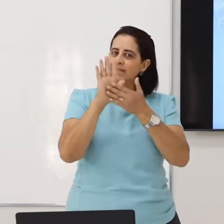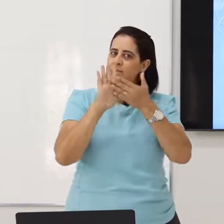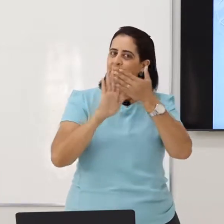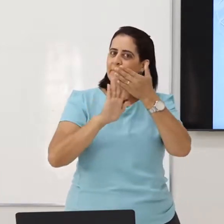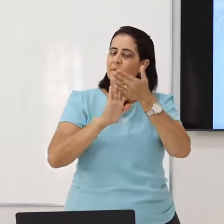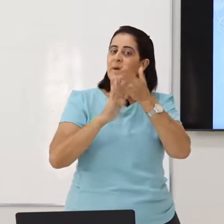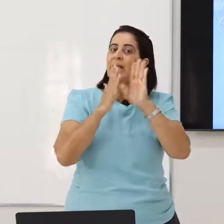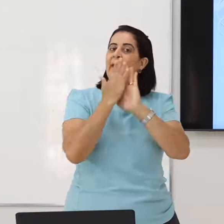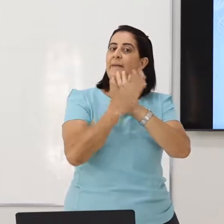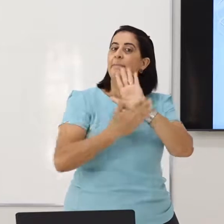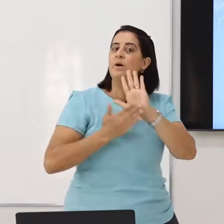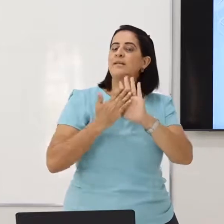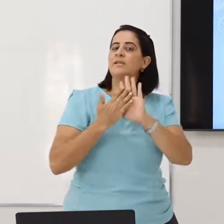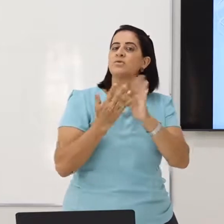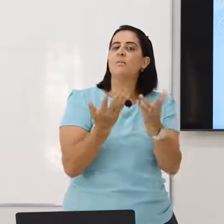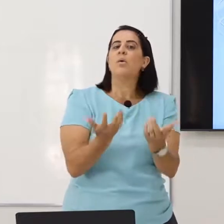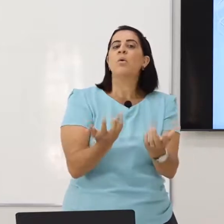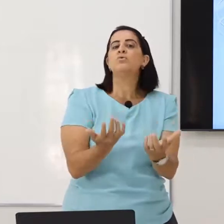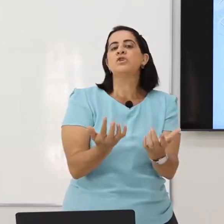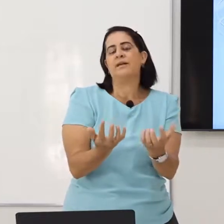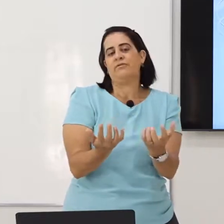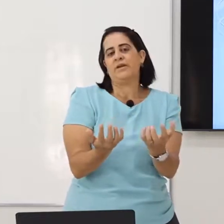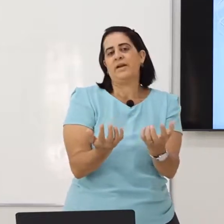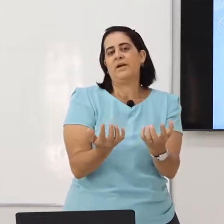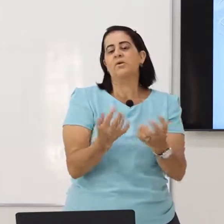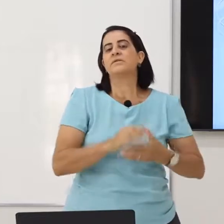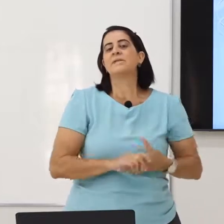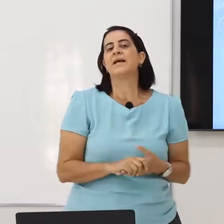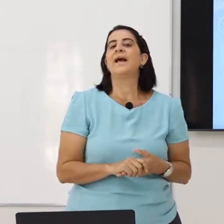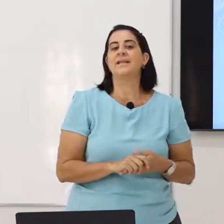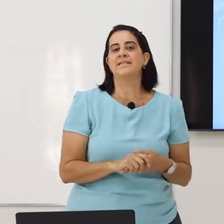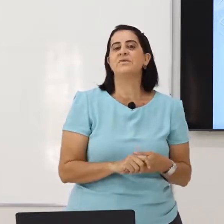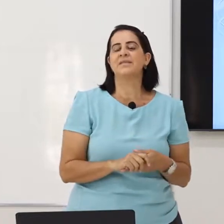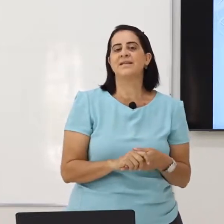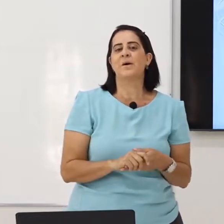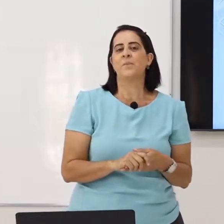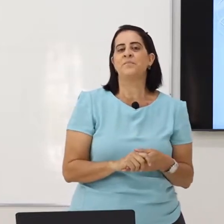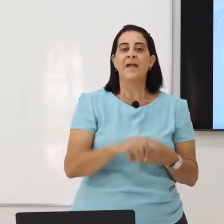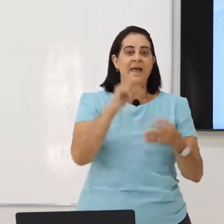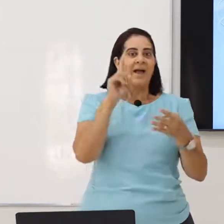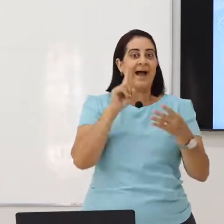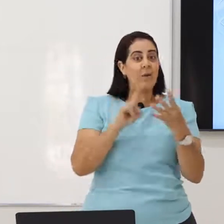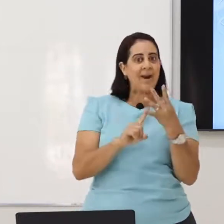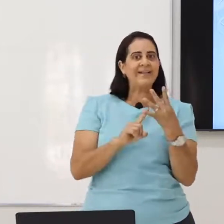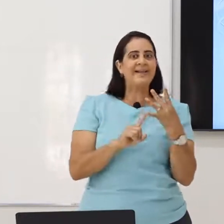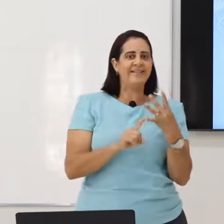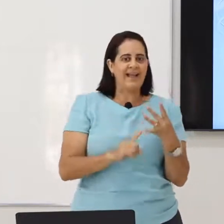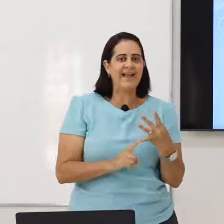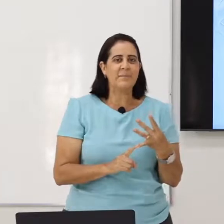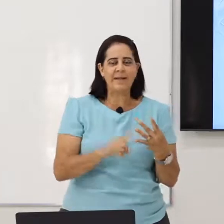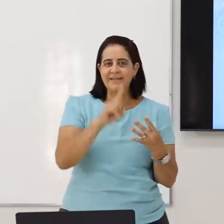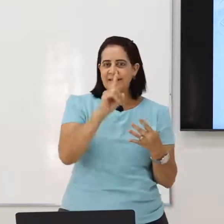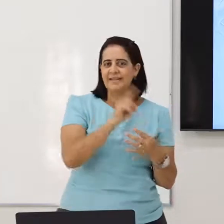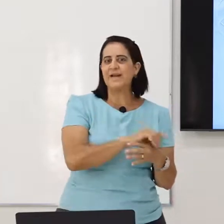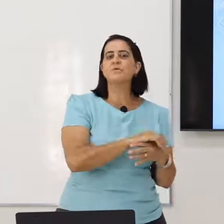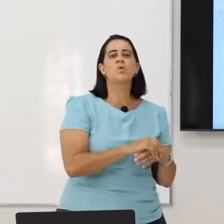da mão é a palma da sua mão onde ela fica quando você realiza o sinal. A quarta ideia para entendermos o